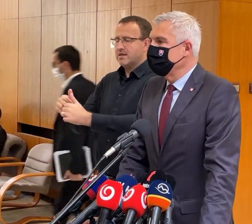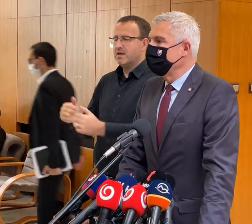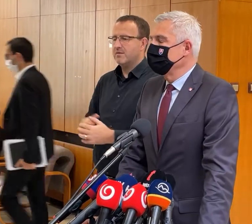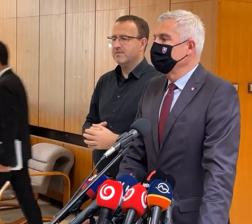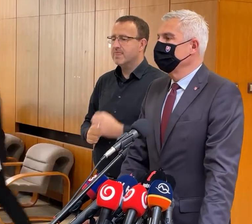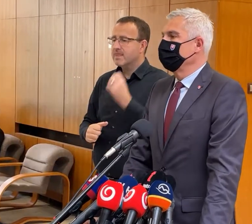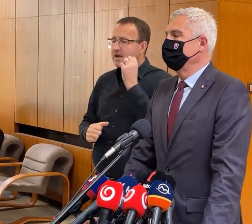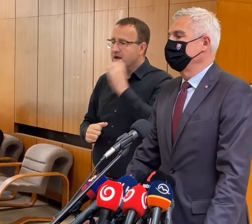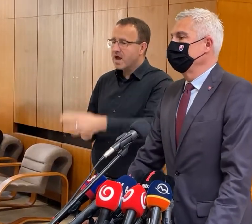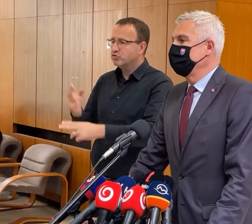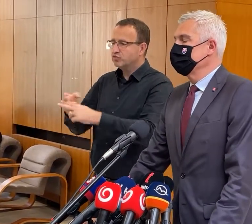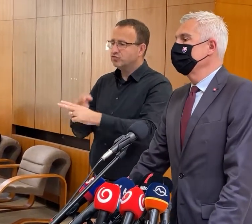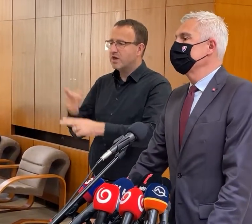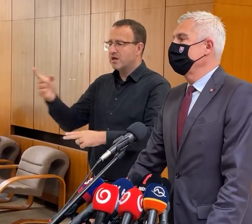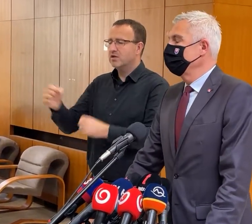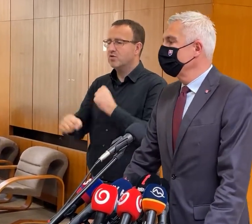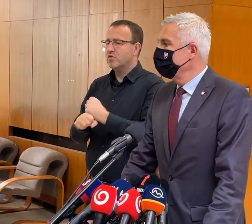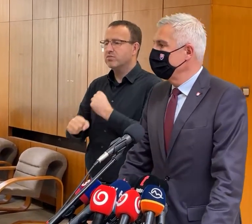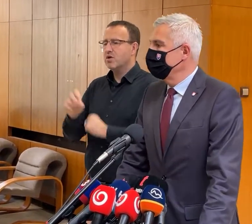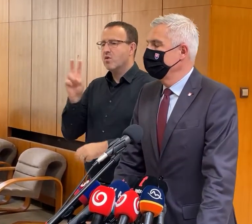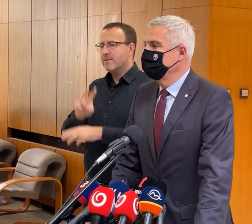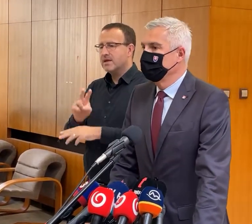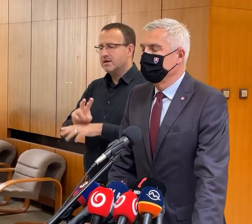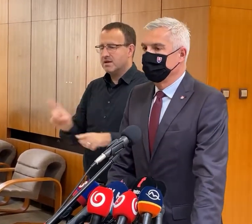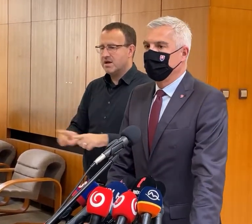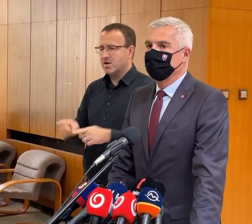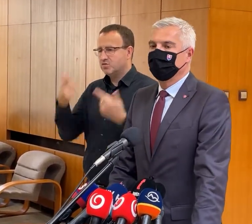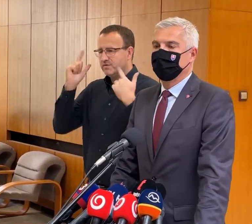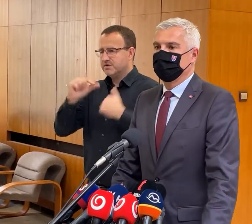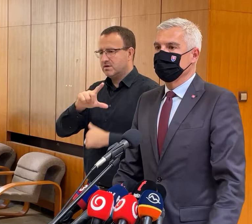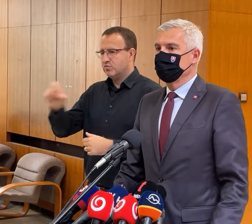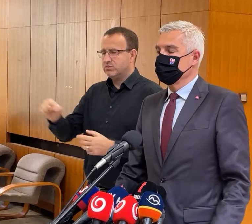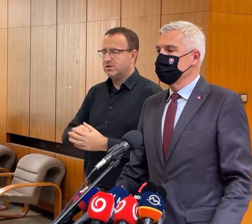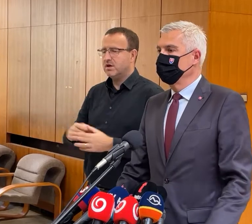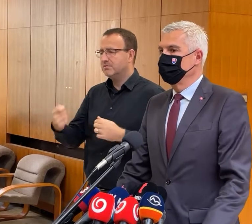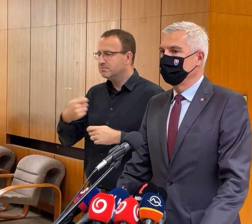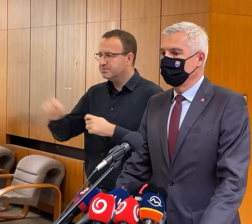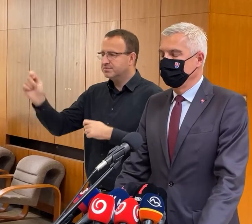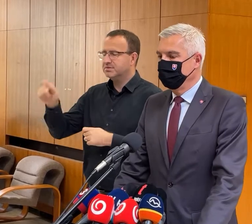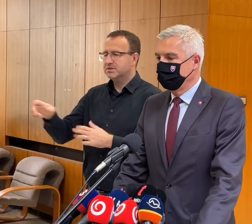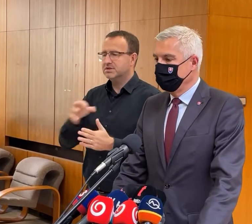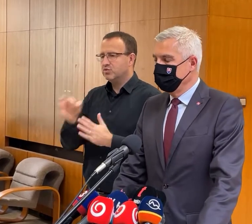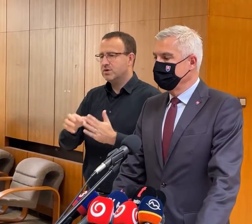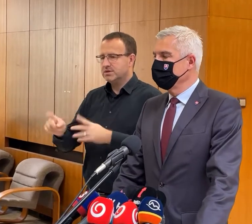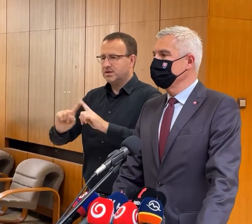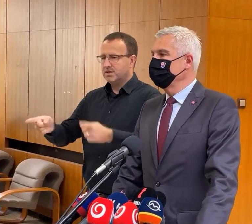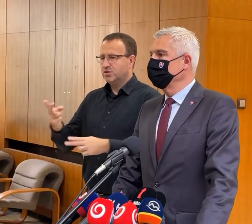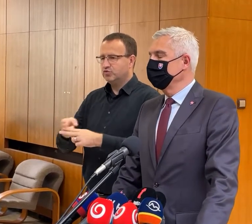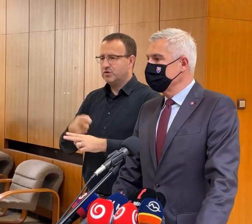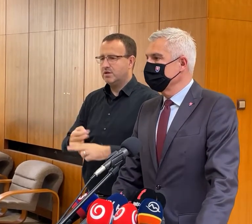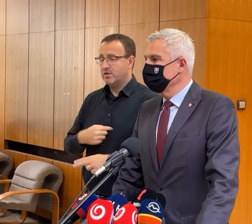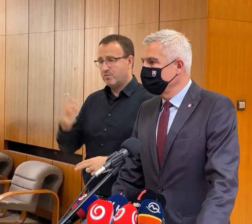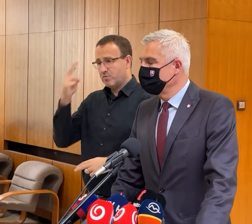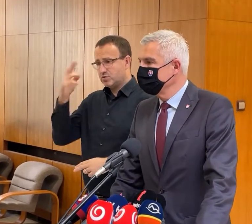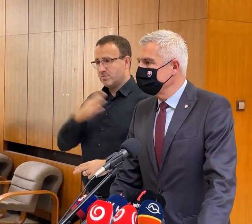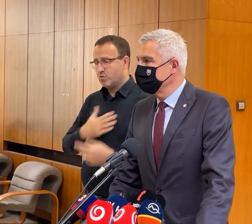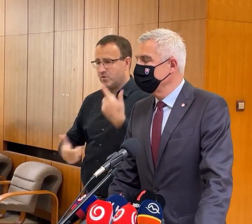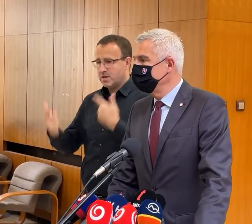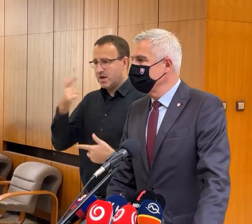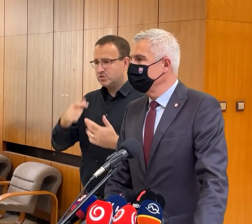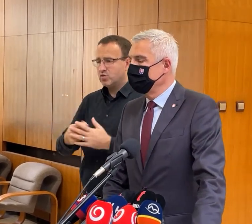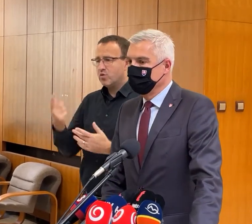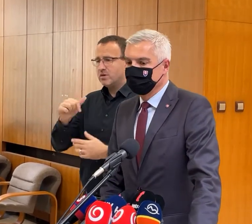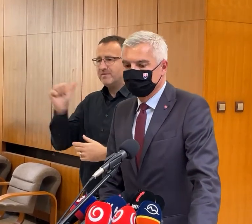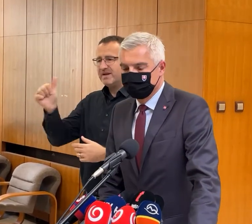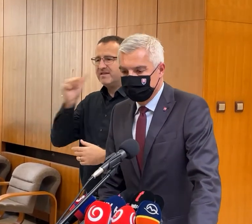Pozrite, každá krajina robí opatrenia. Aj Slovenská republika reaguje na situáciu v iných krajinách. Poznáte môj názor. Od prvého dňa